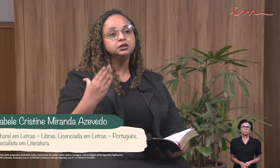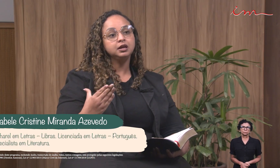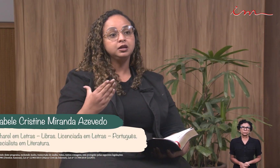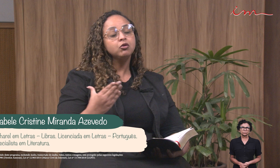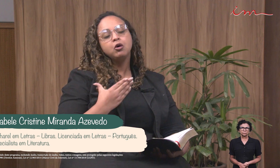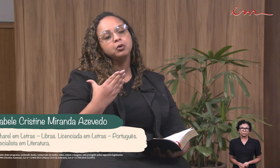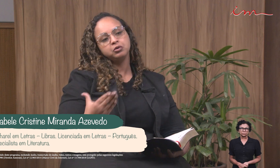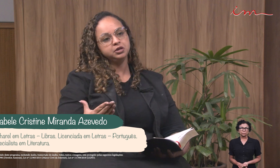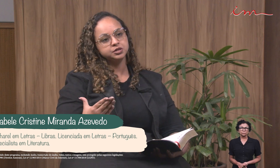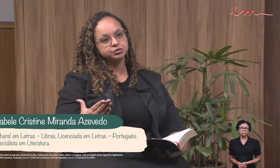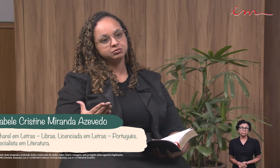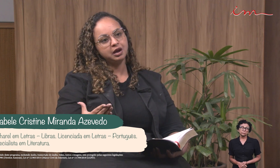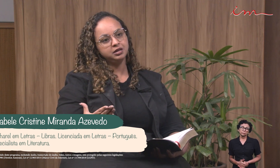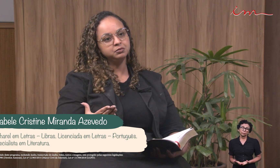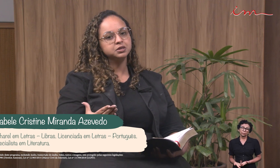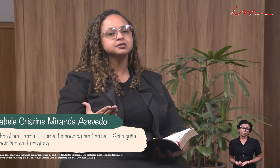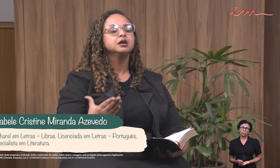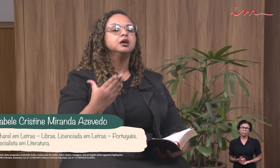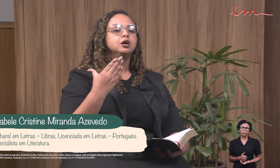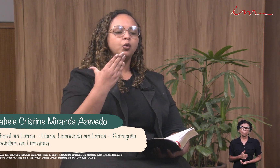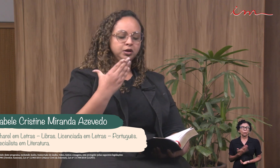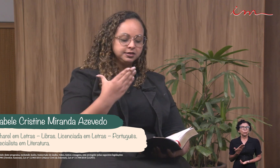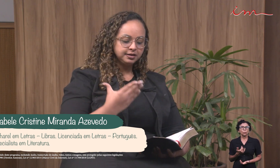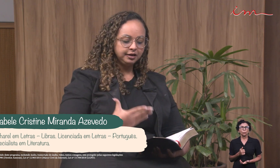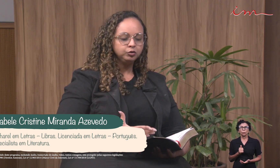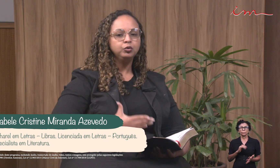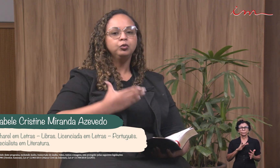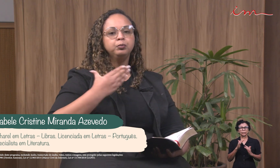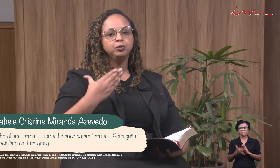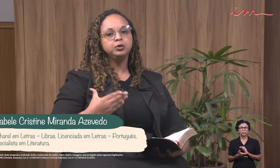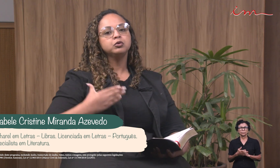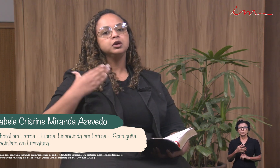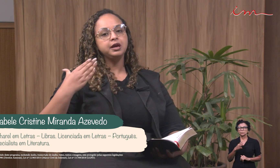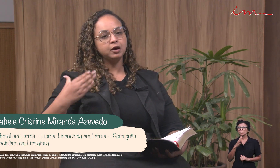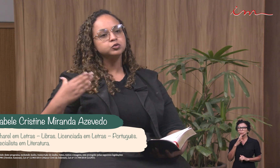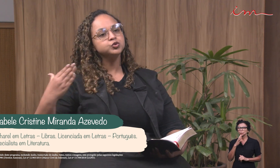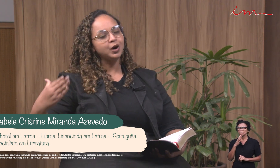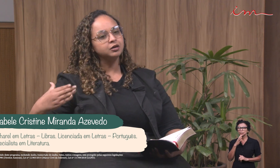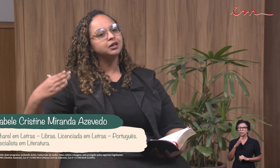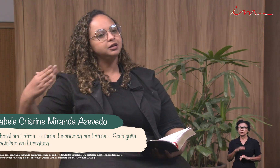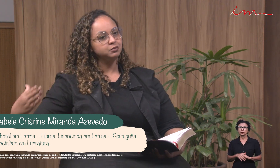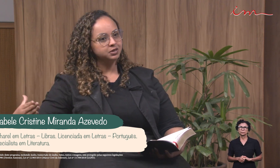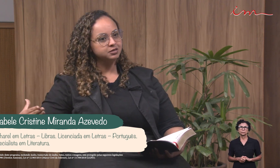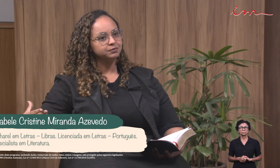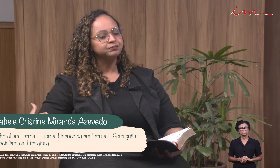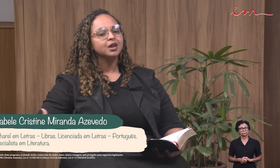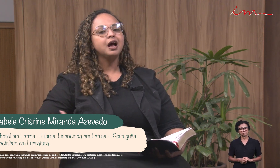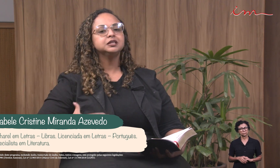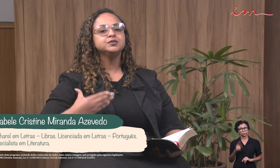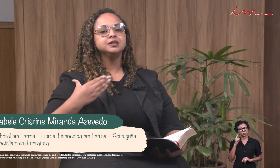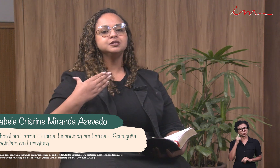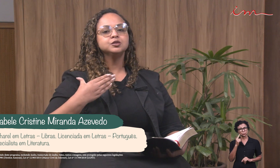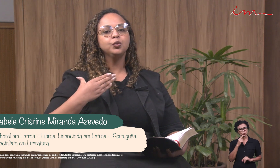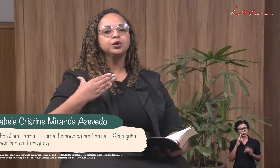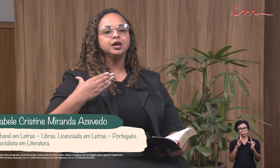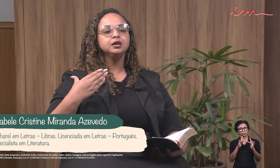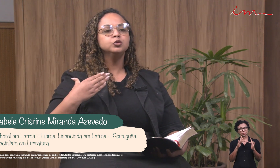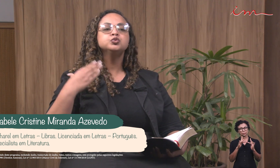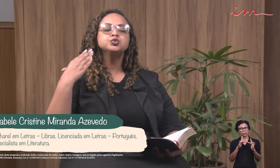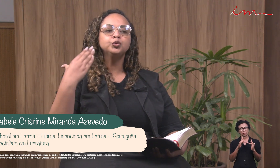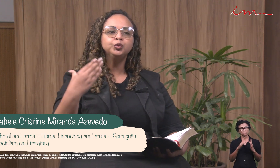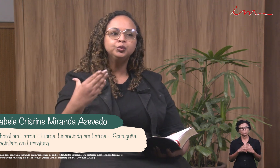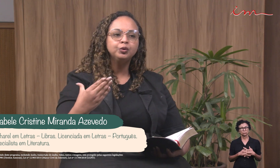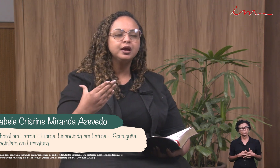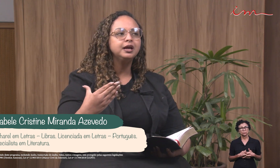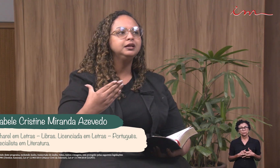por inteiro. E como eu conheço a Libras? Conhecendo o público que é o usuário da Libras. Às vezes, o que